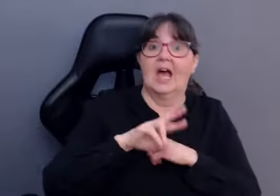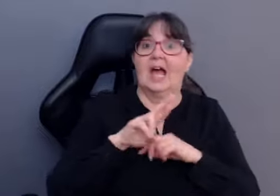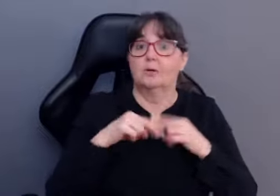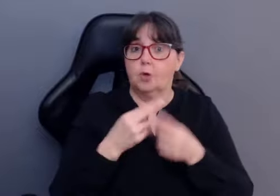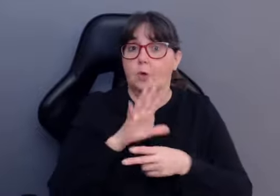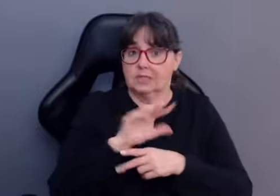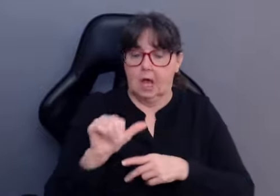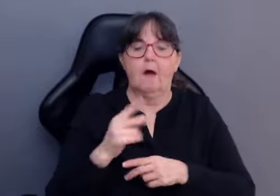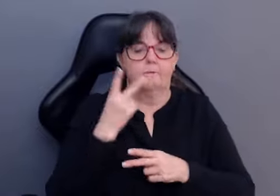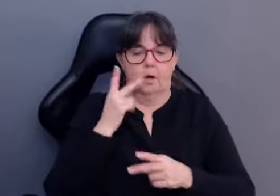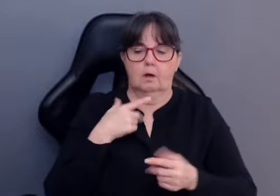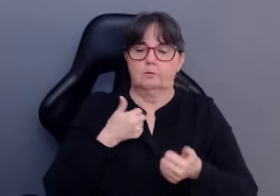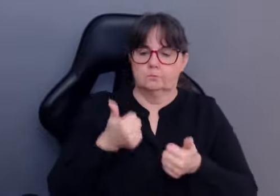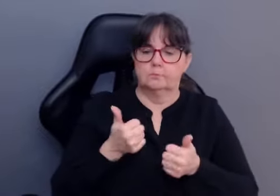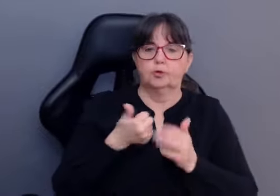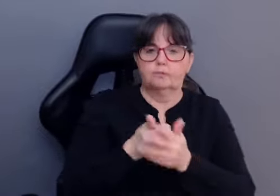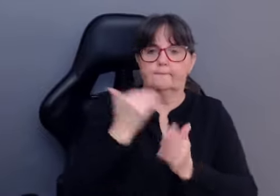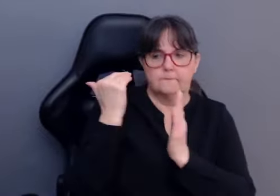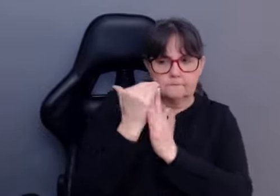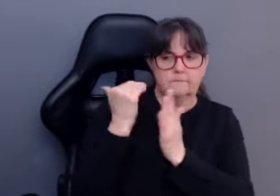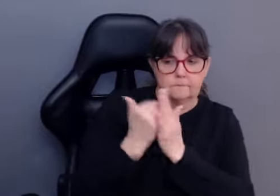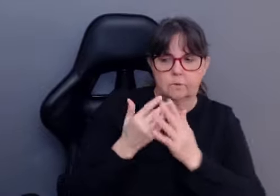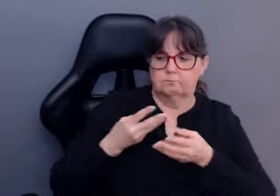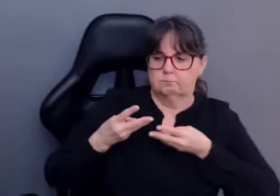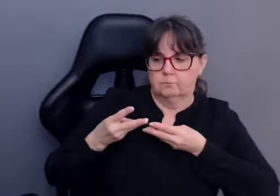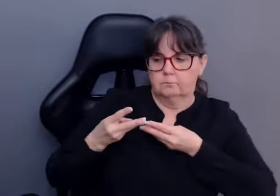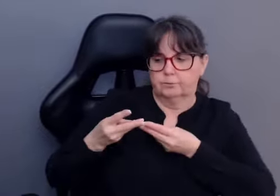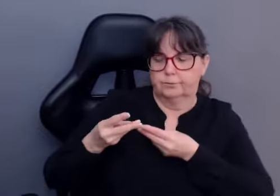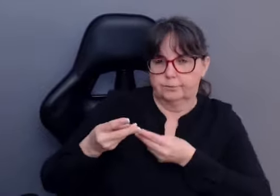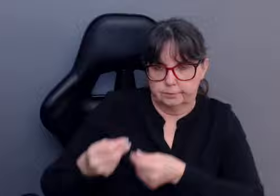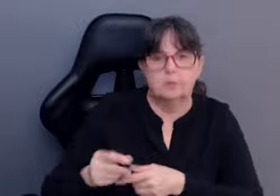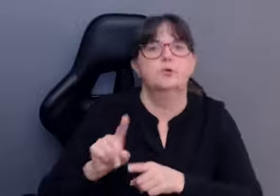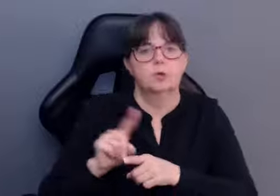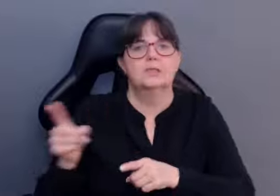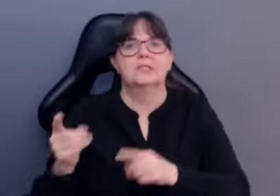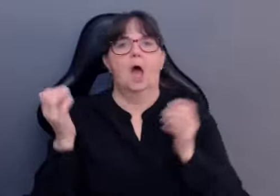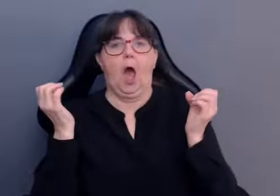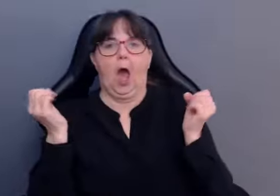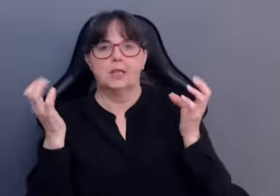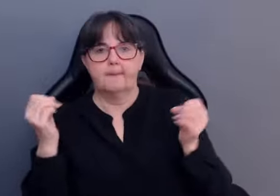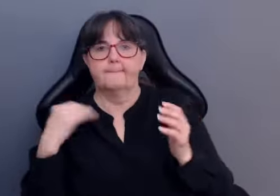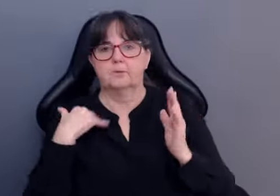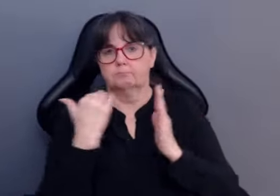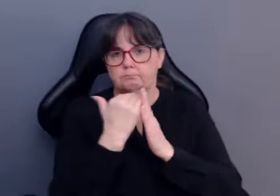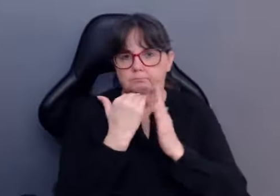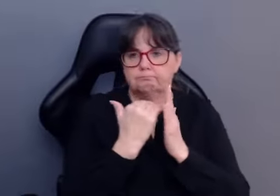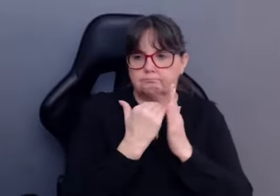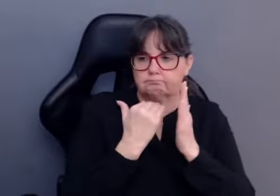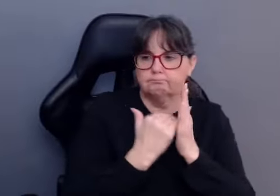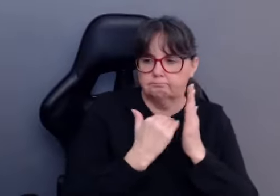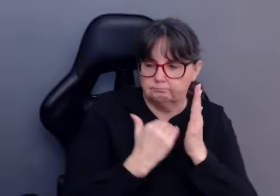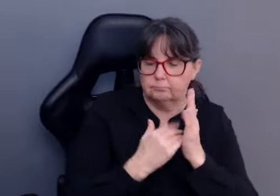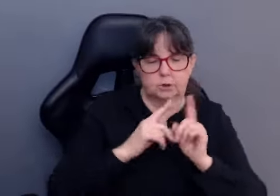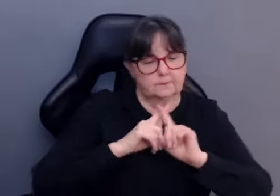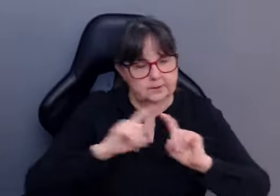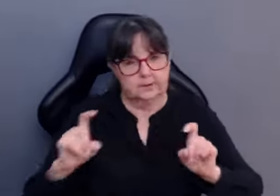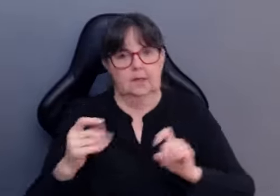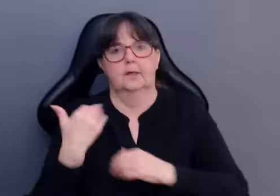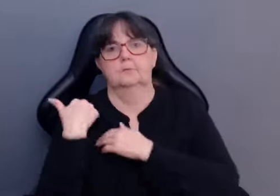de celle-ci et, en général, conduit les procédures sous tout rapport. Il